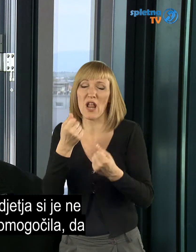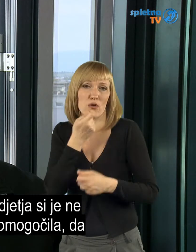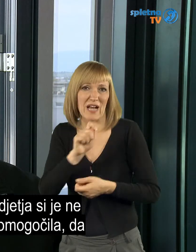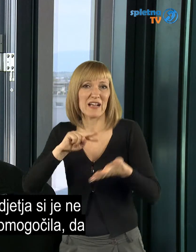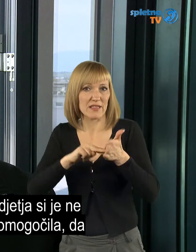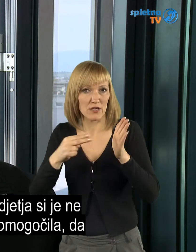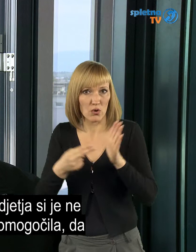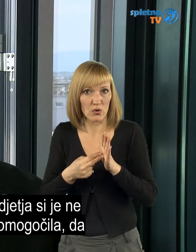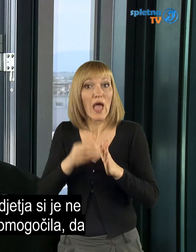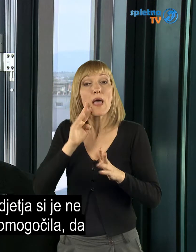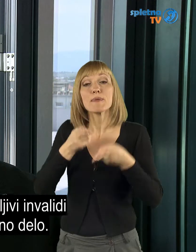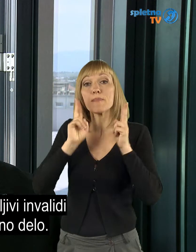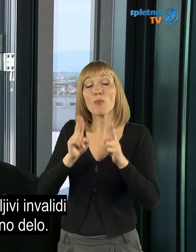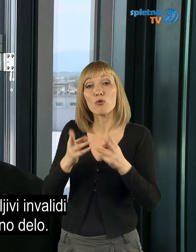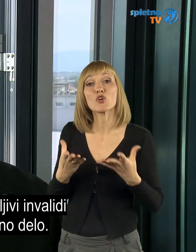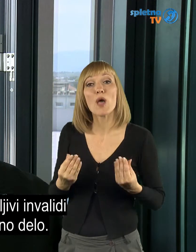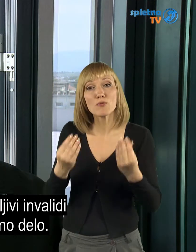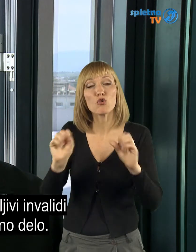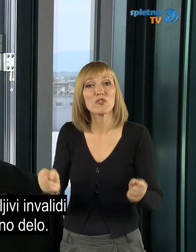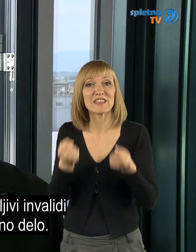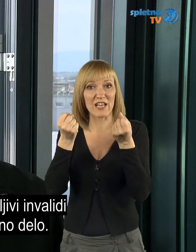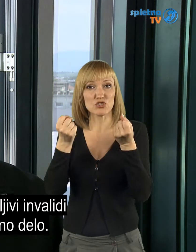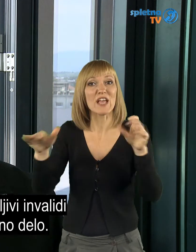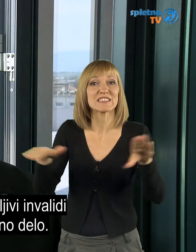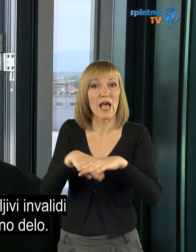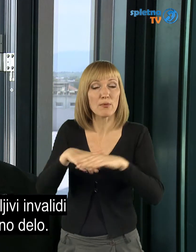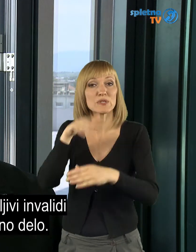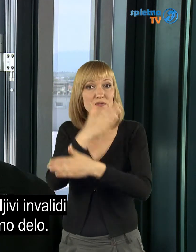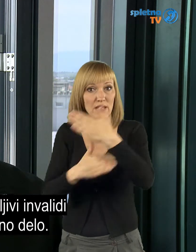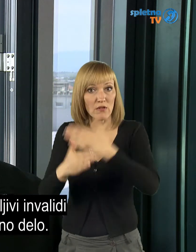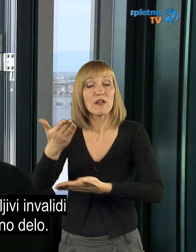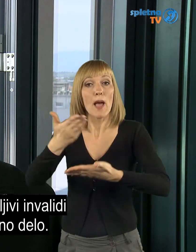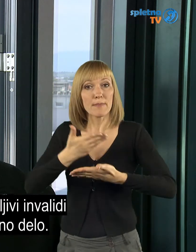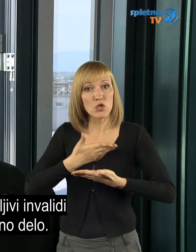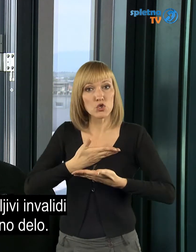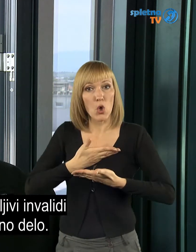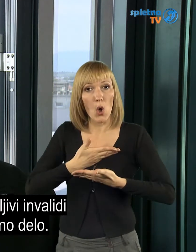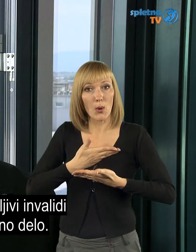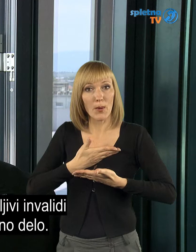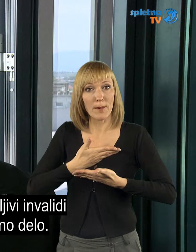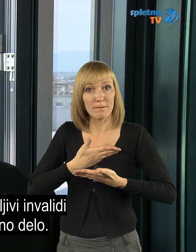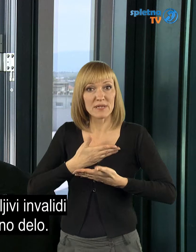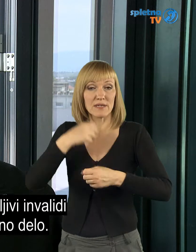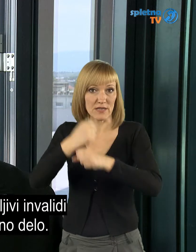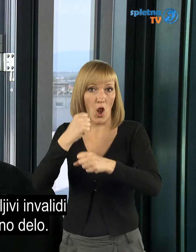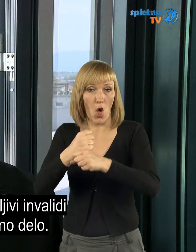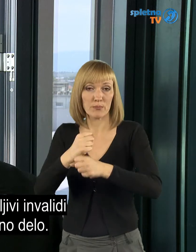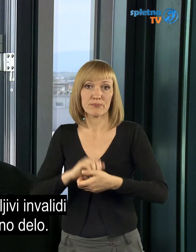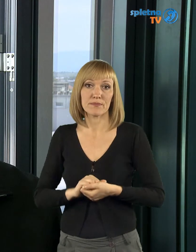bi pa omogočila, da bi mnogi teže zaposljivi invalidi pridobili produktivno